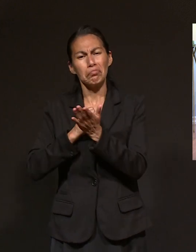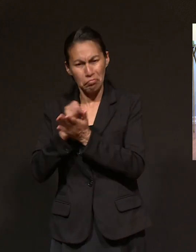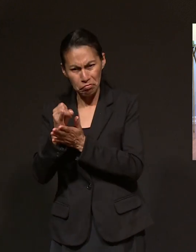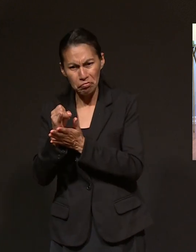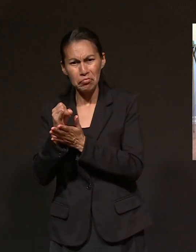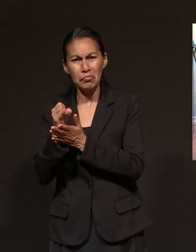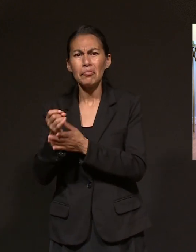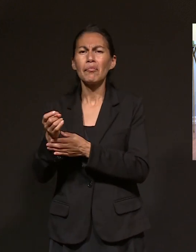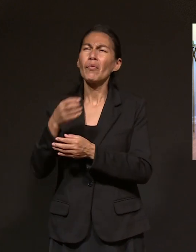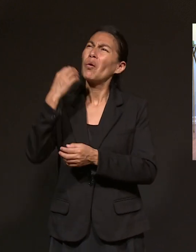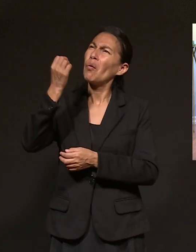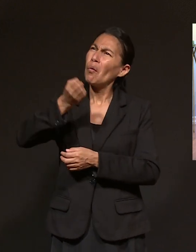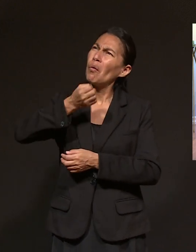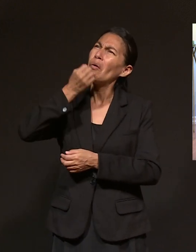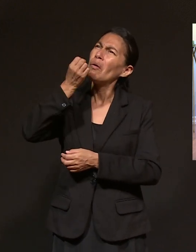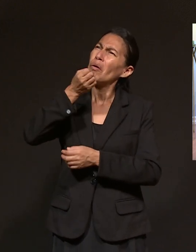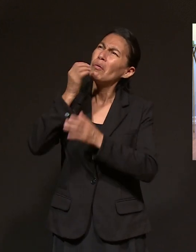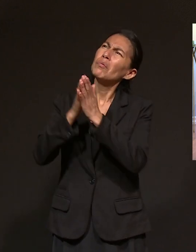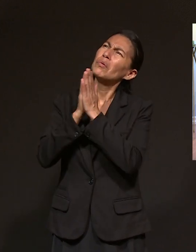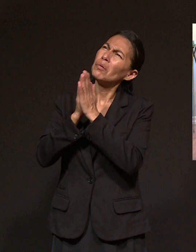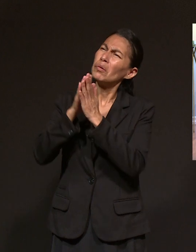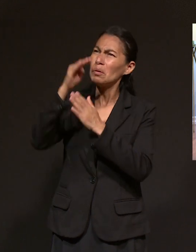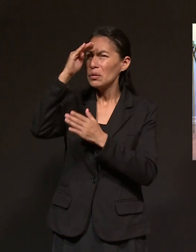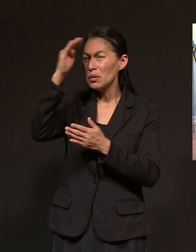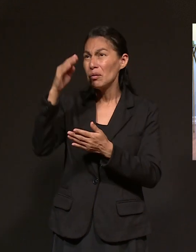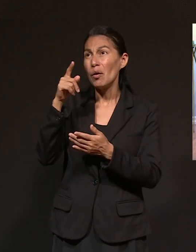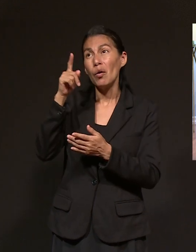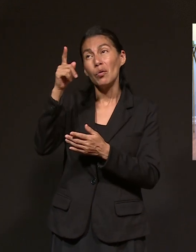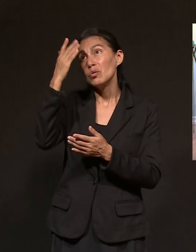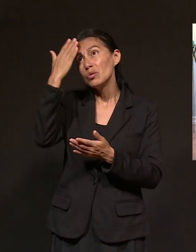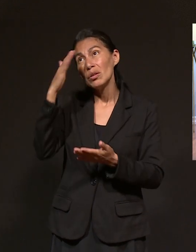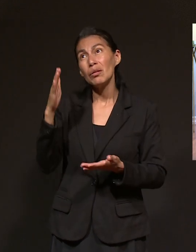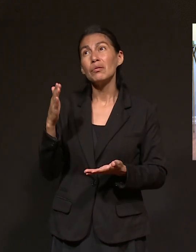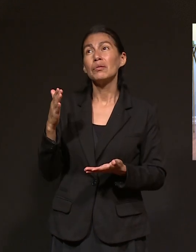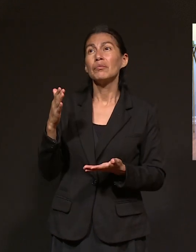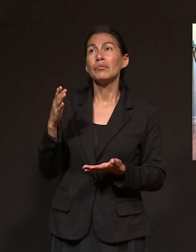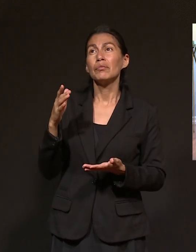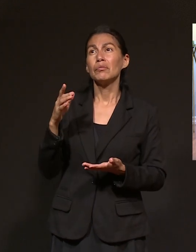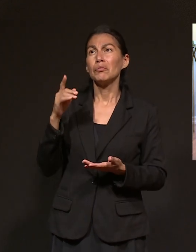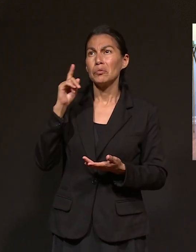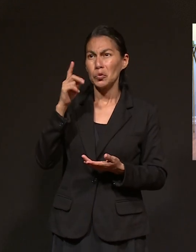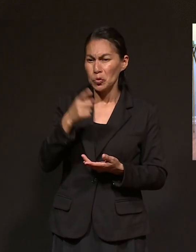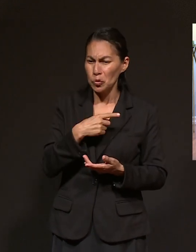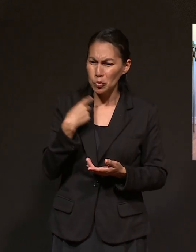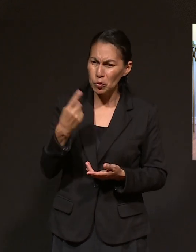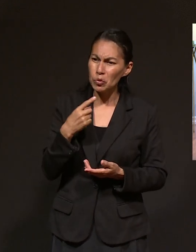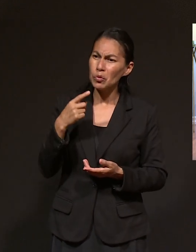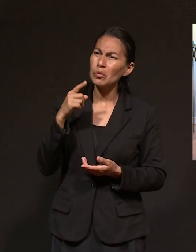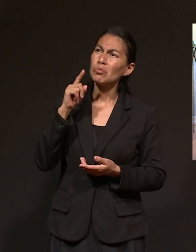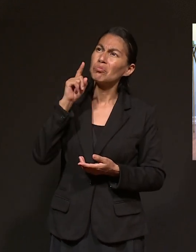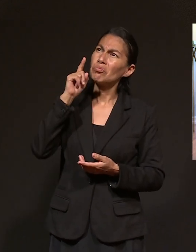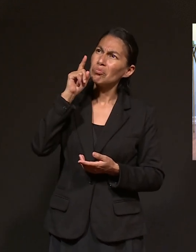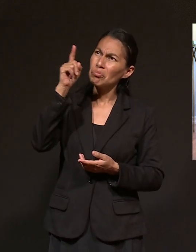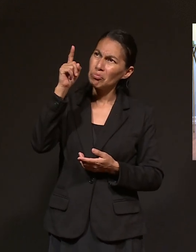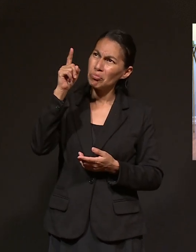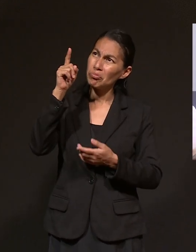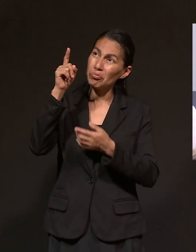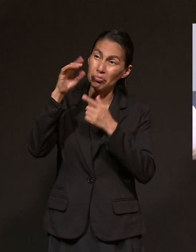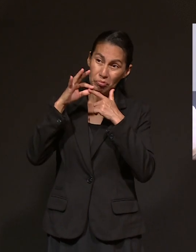Y dicho y hecho, nos venimos. Oramos y, Señor, en tu nombre. Vámonos.